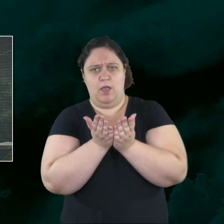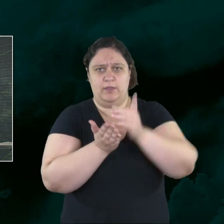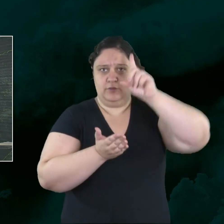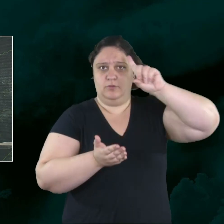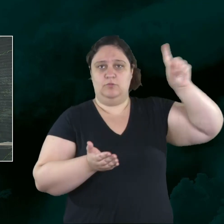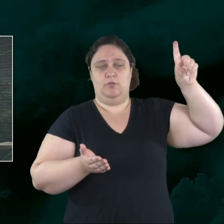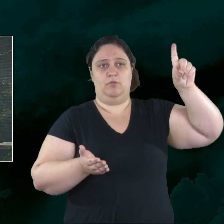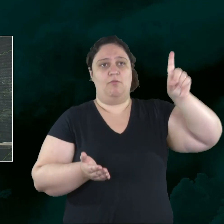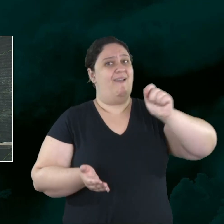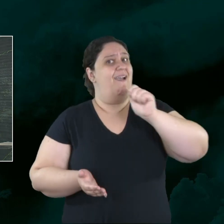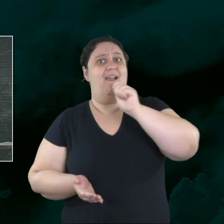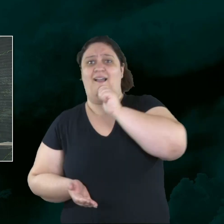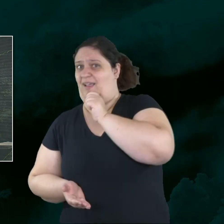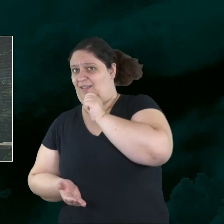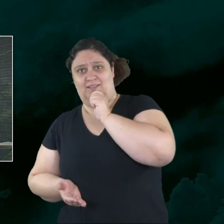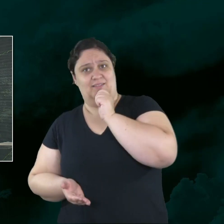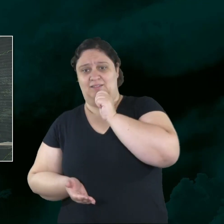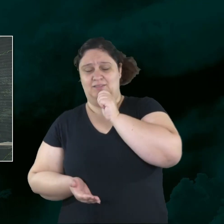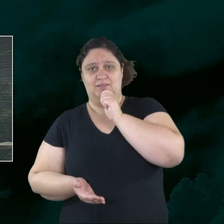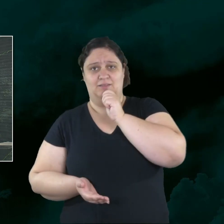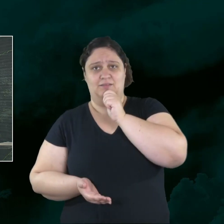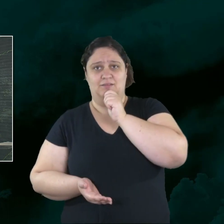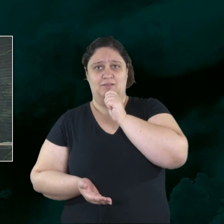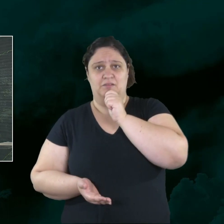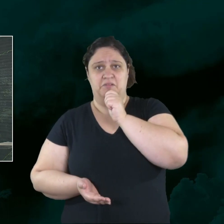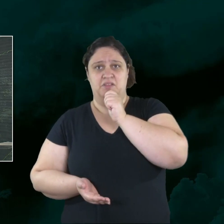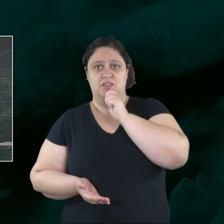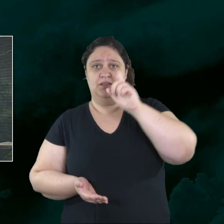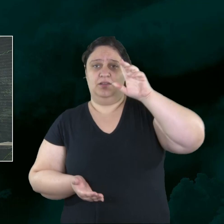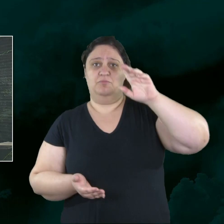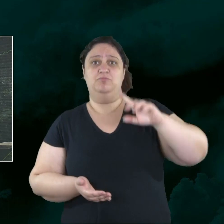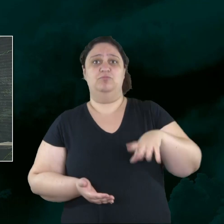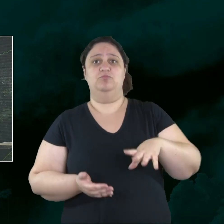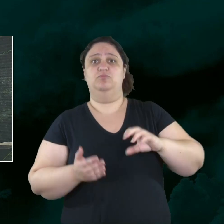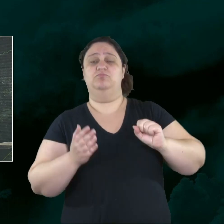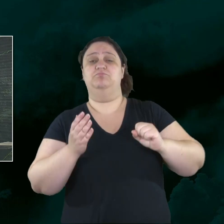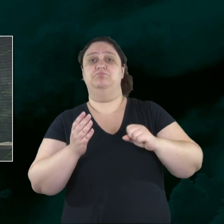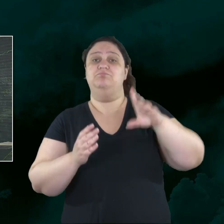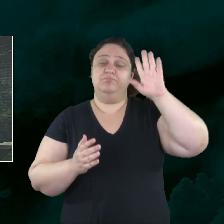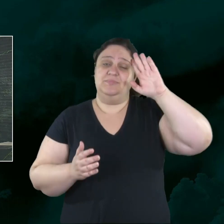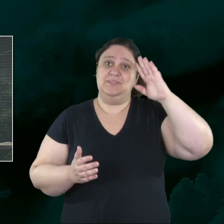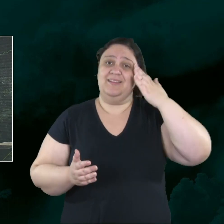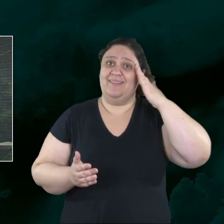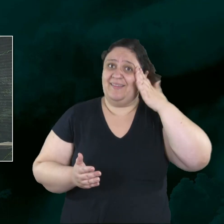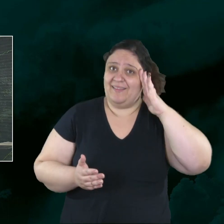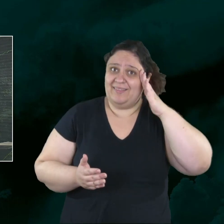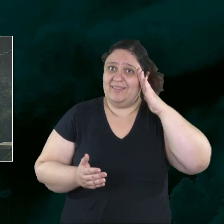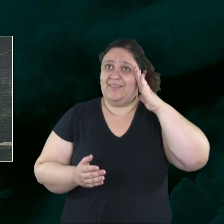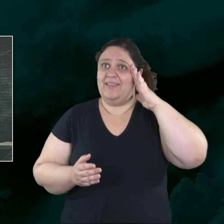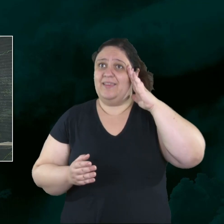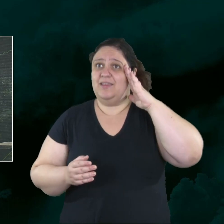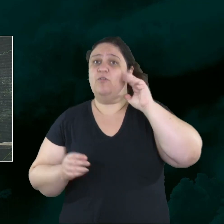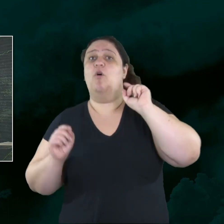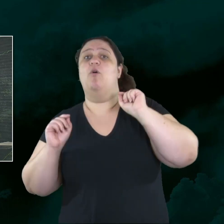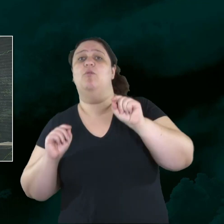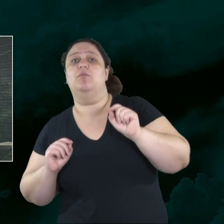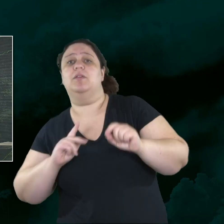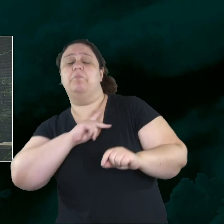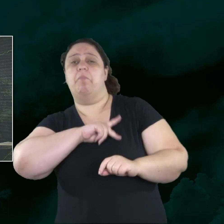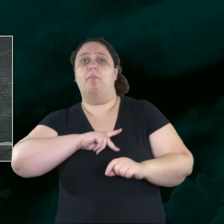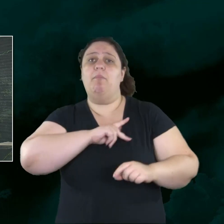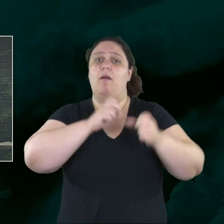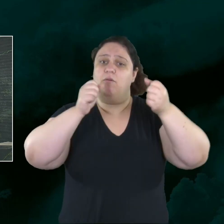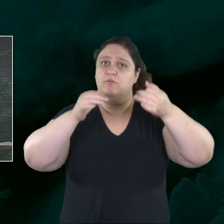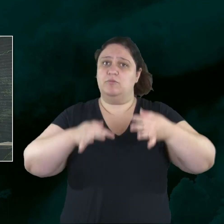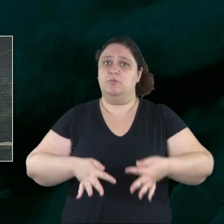não chegaram a uma definição unânime sobre o que Paulo desejava comunicar com a expressão grega,